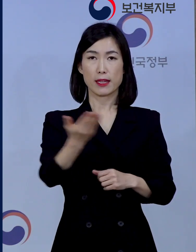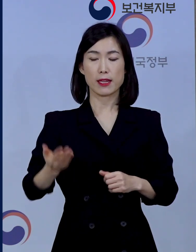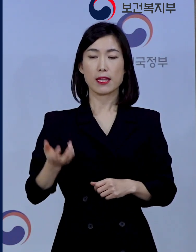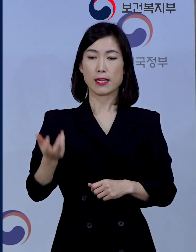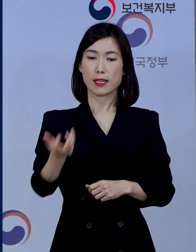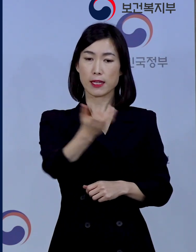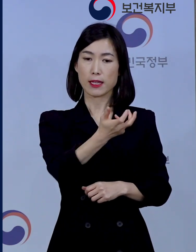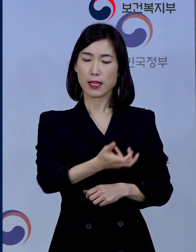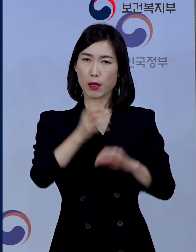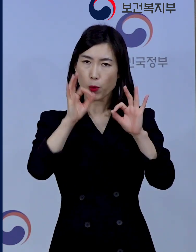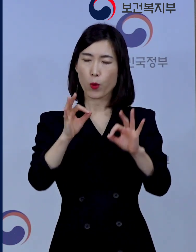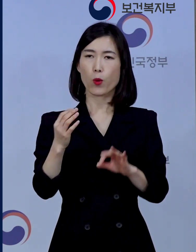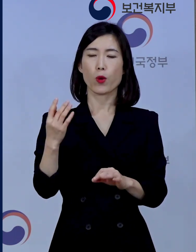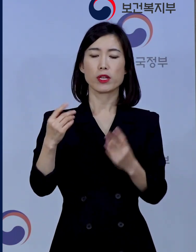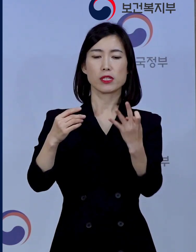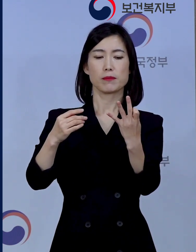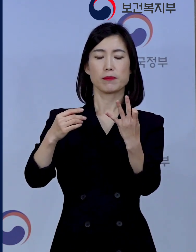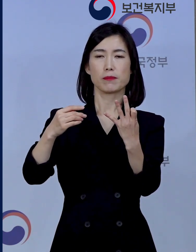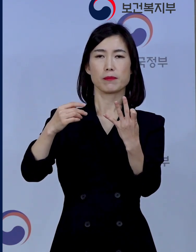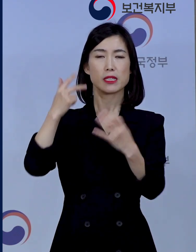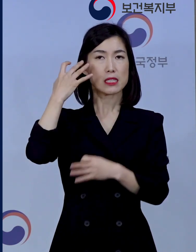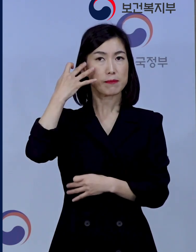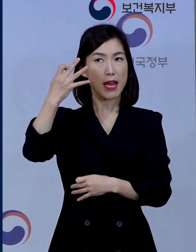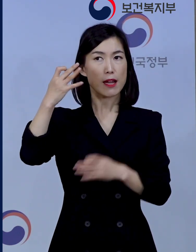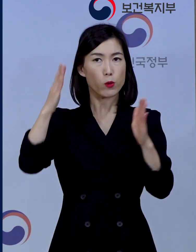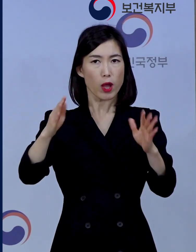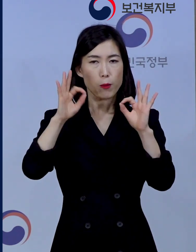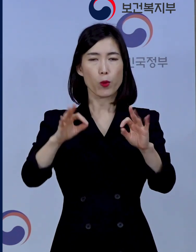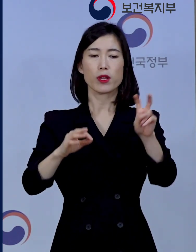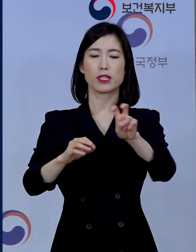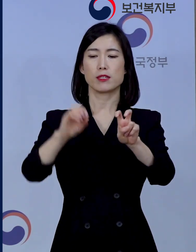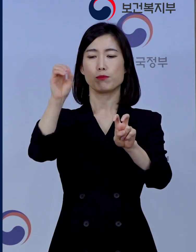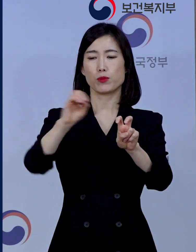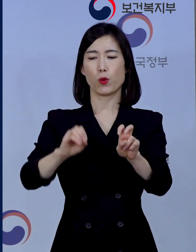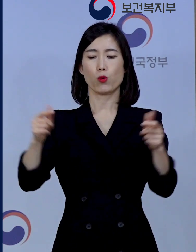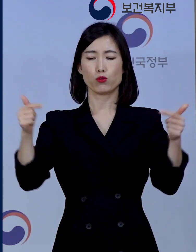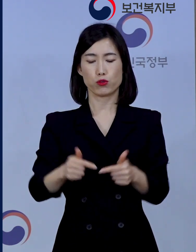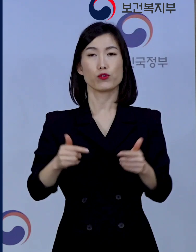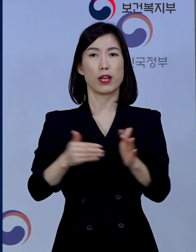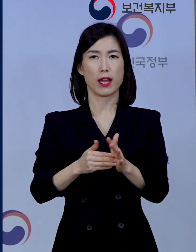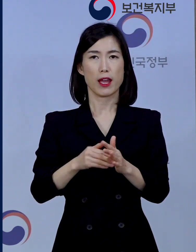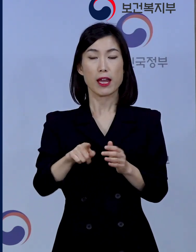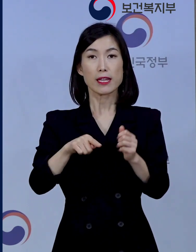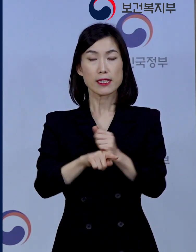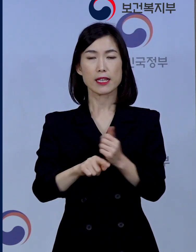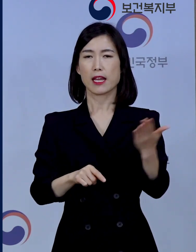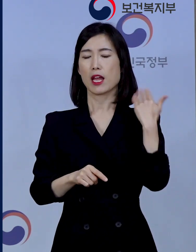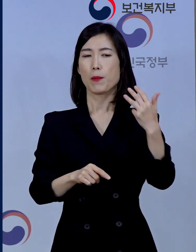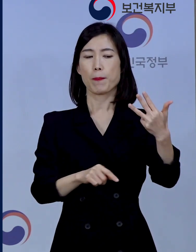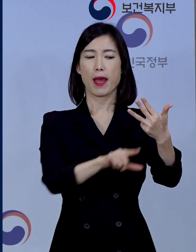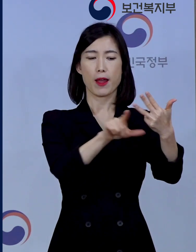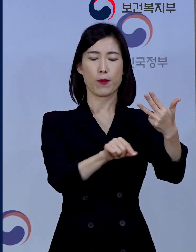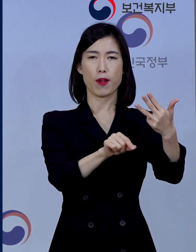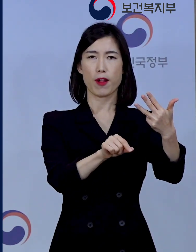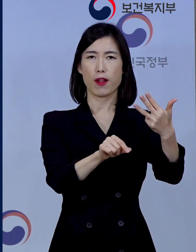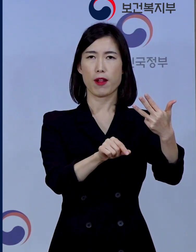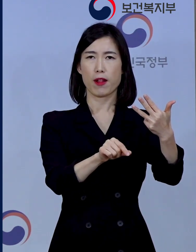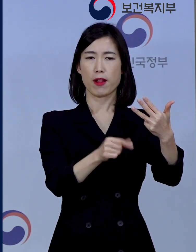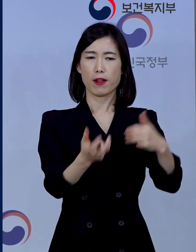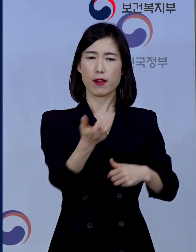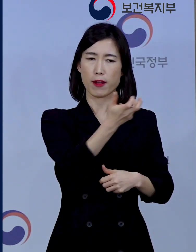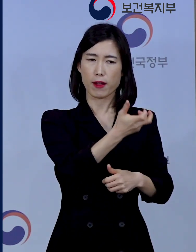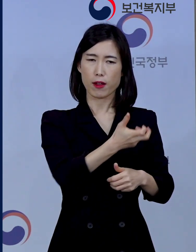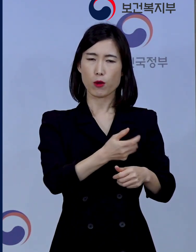국민들의 이동량은 지난 2주간 20%가량 감소하였으며 이는 8월 유행 때